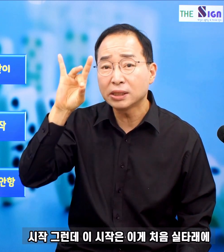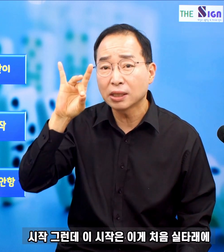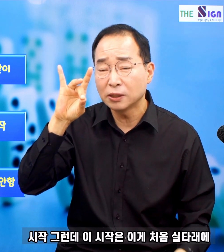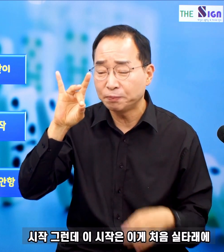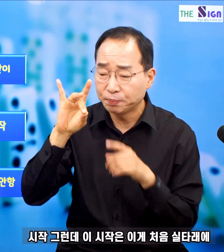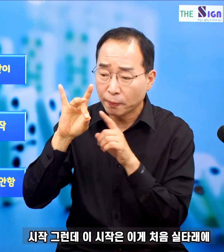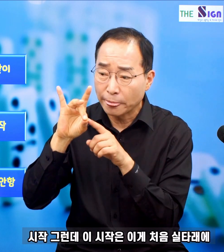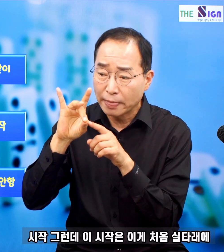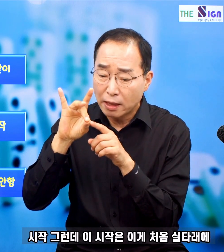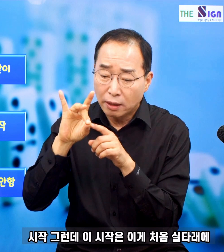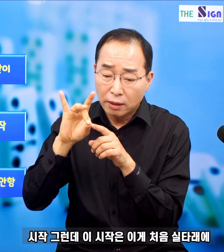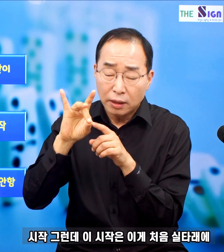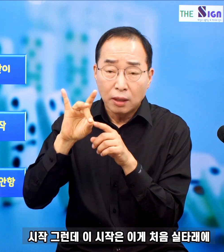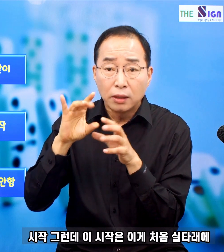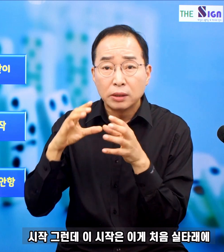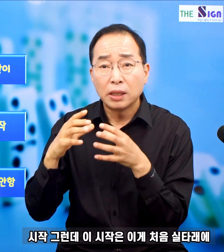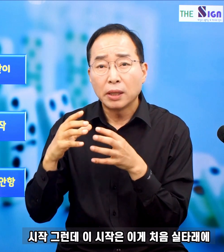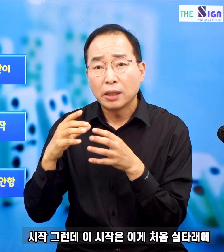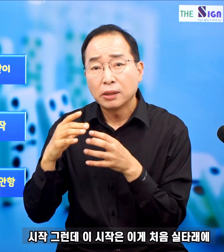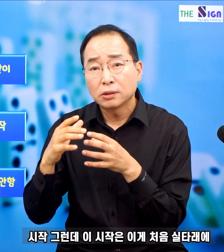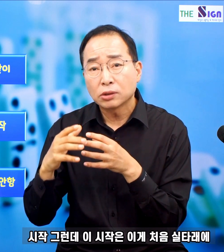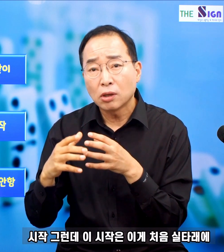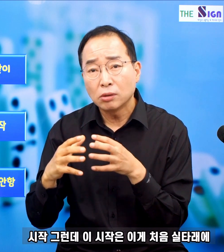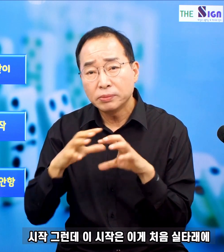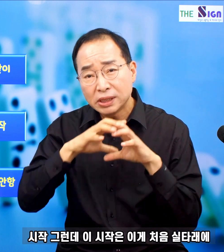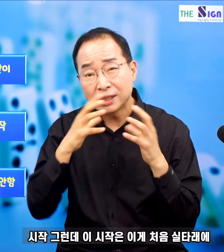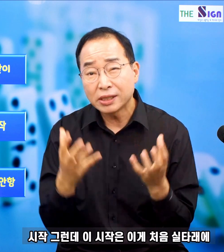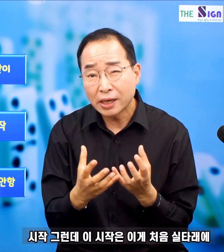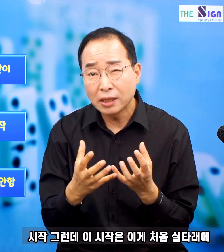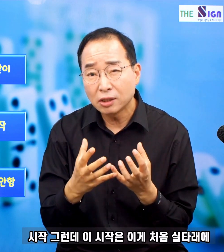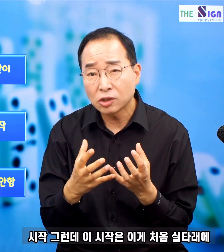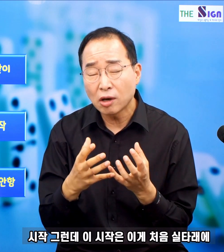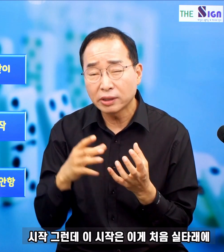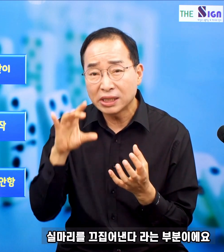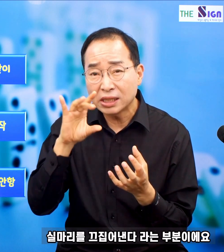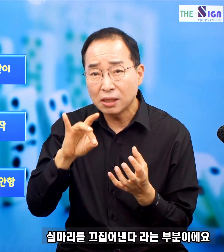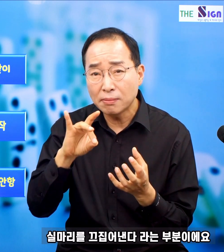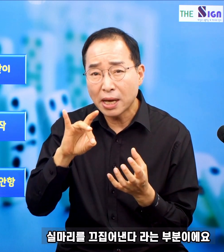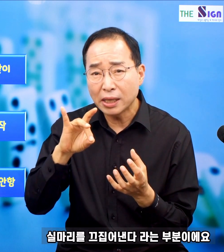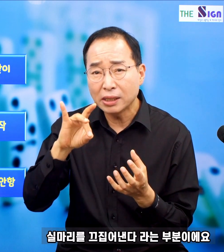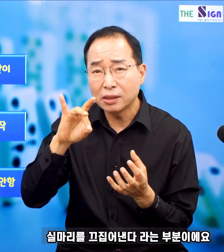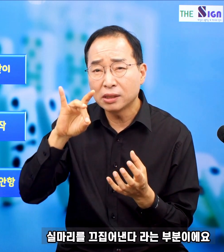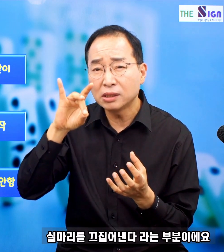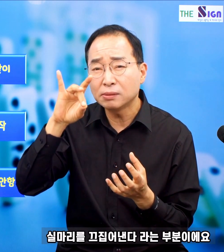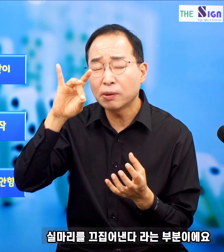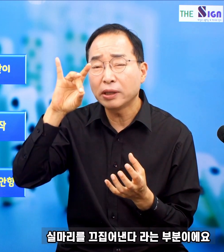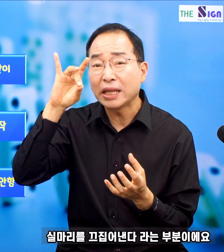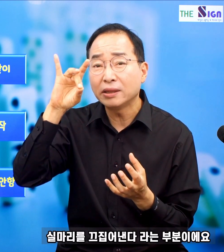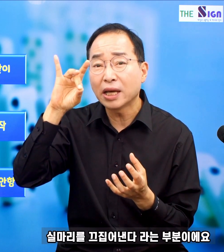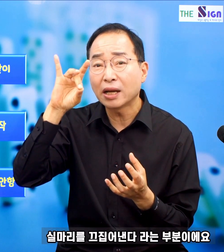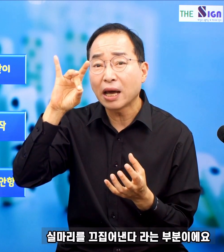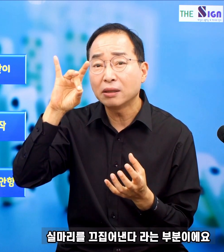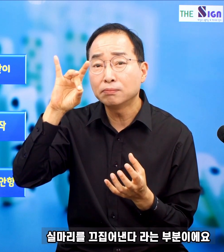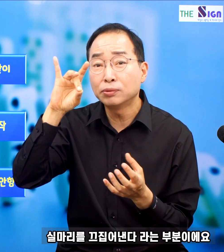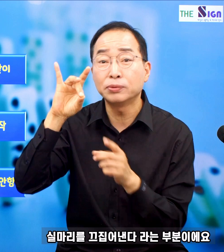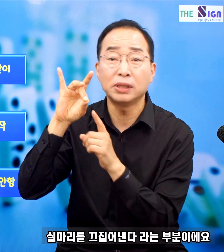시작은 이게 처음 이제 실타래에 있는 거 첫 7마리를 끄집어낸다라는